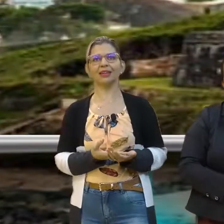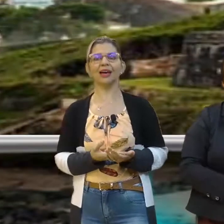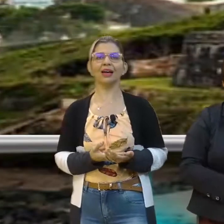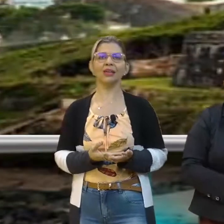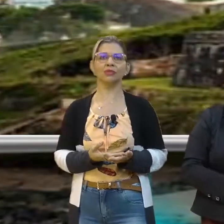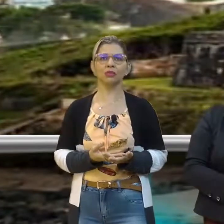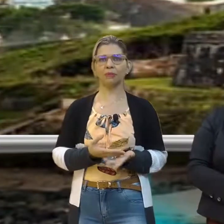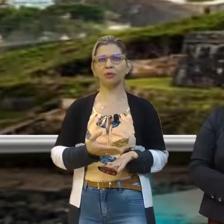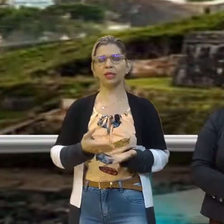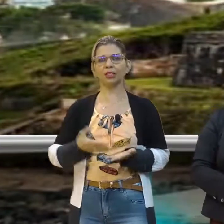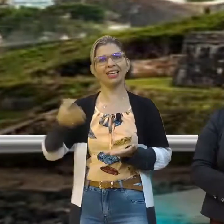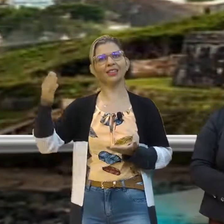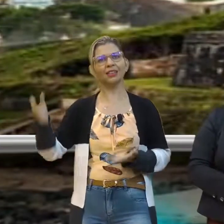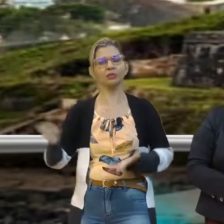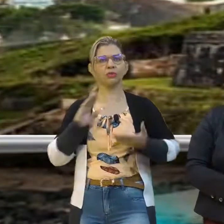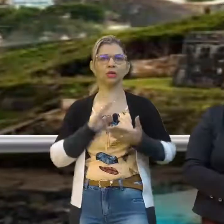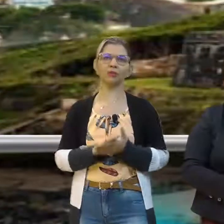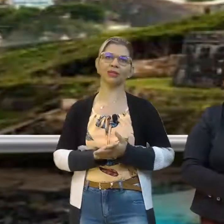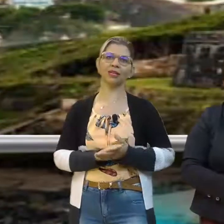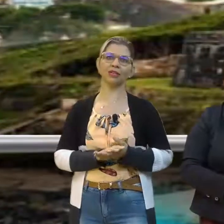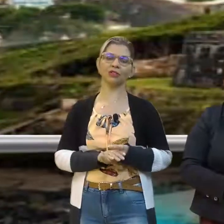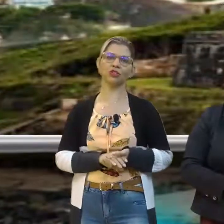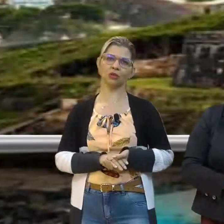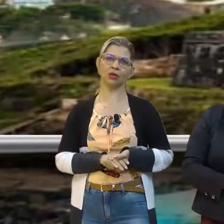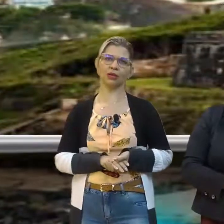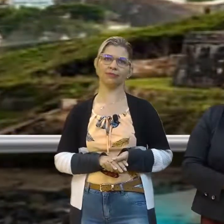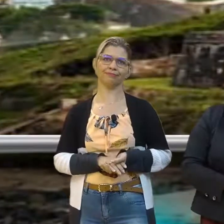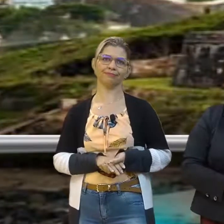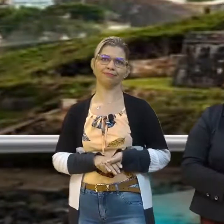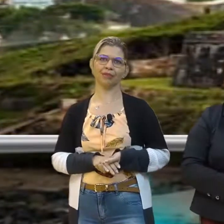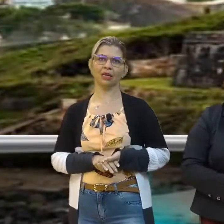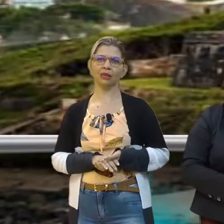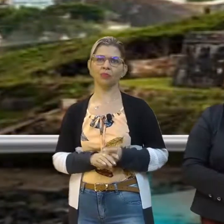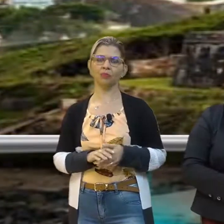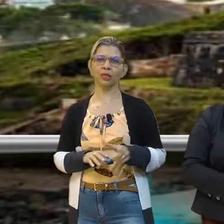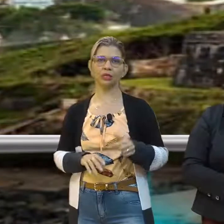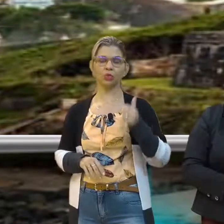esses delegados, na política, não têm o poder de escolha.